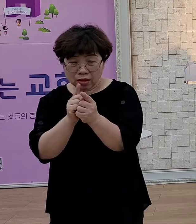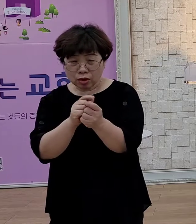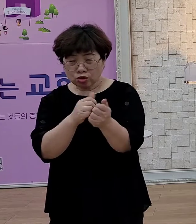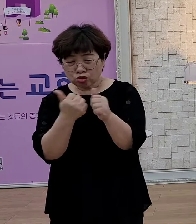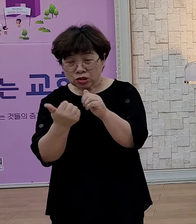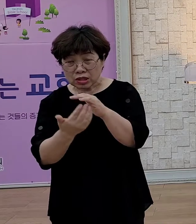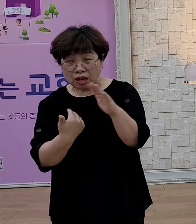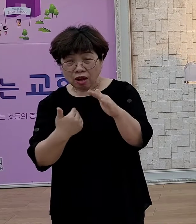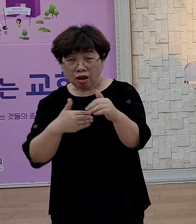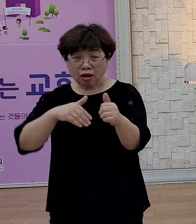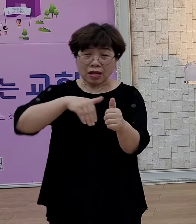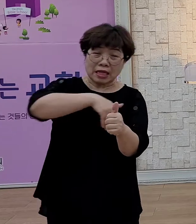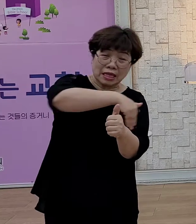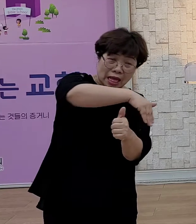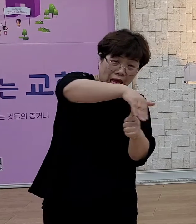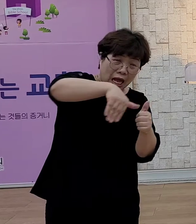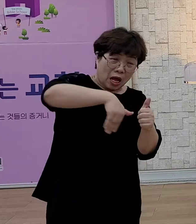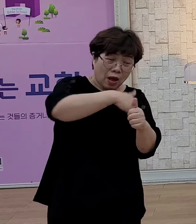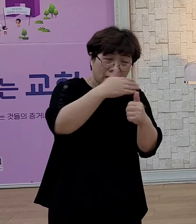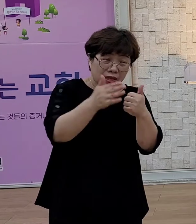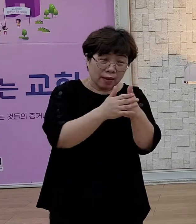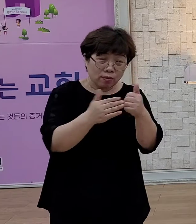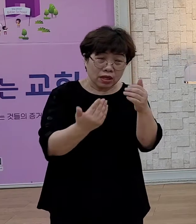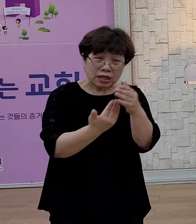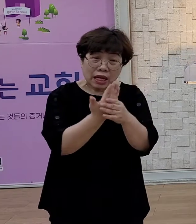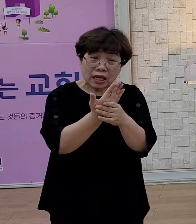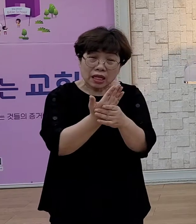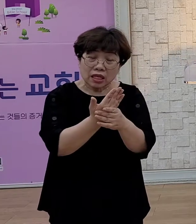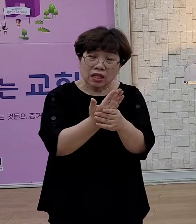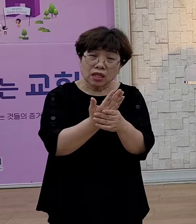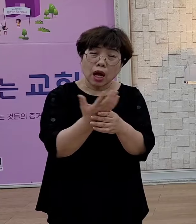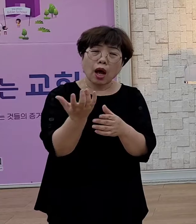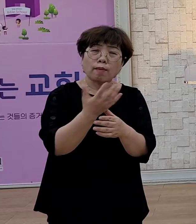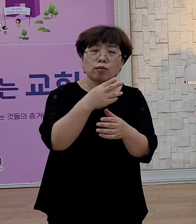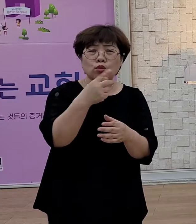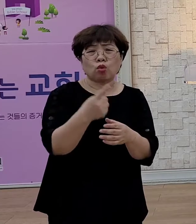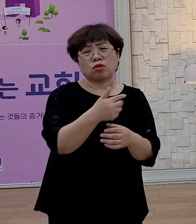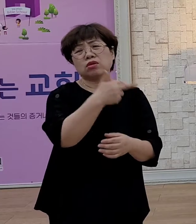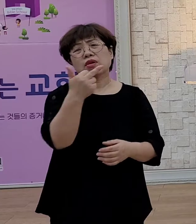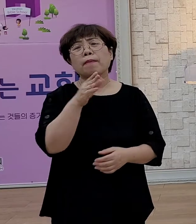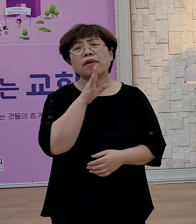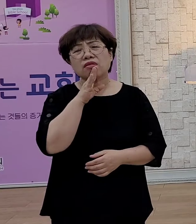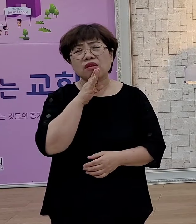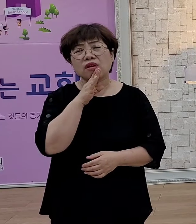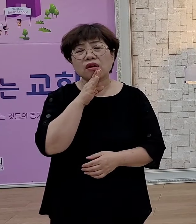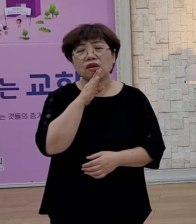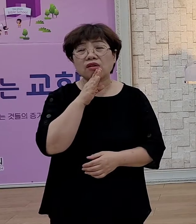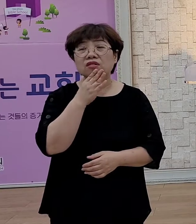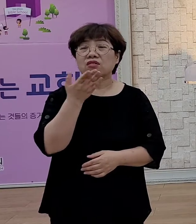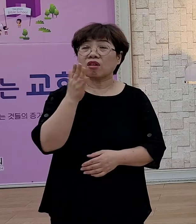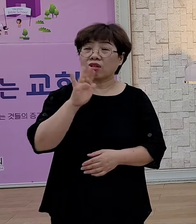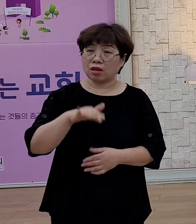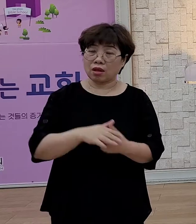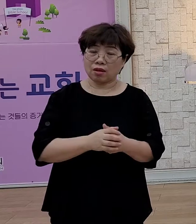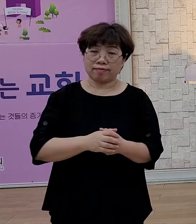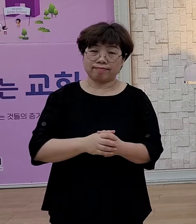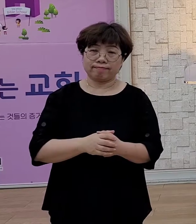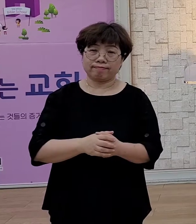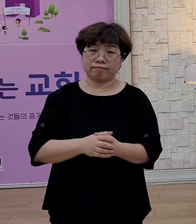이런 상황이 어려워서 오는 아픔도 큽니다. 근데 여러분, 그런 어려움들 돈이